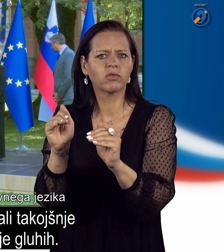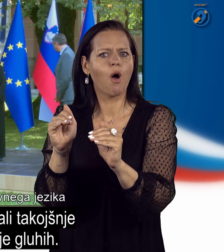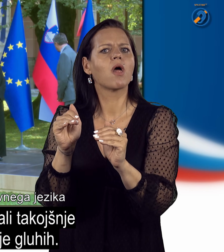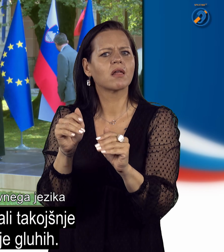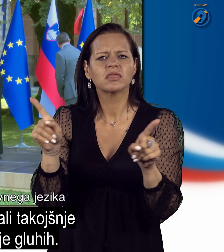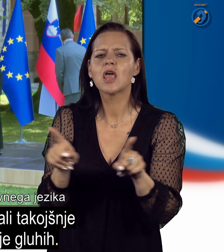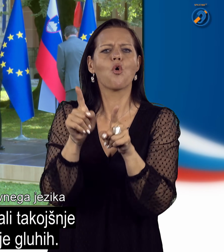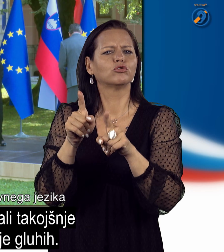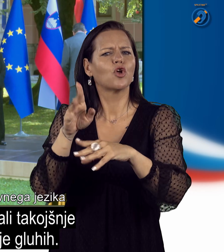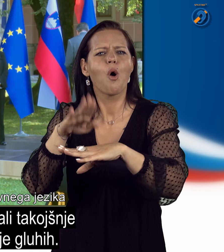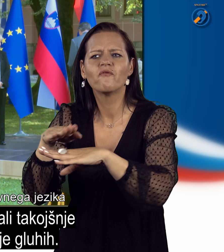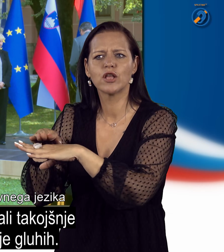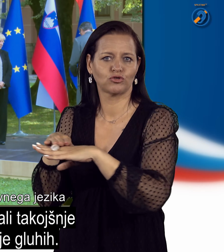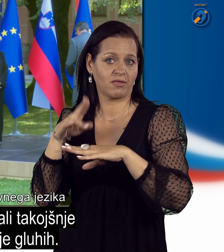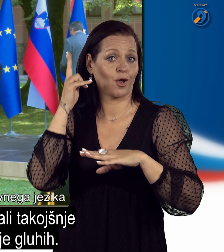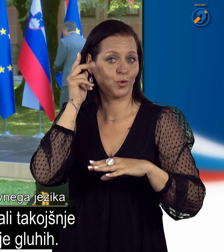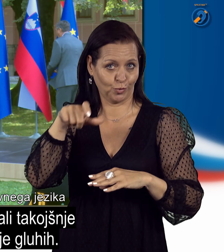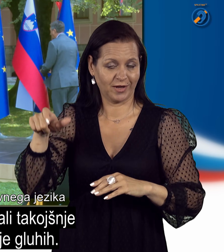zagotavljali takojšnje obveščanje gluhih.